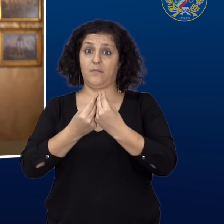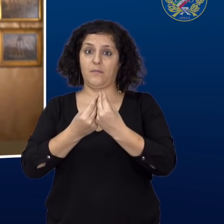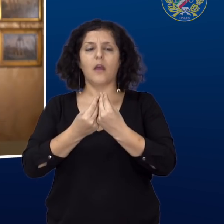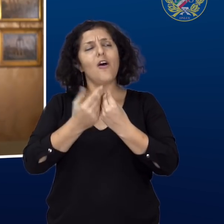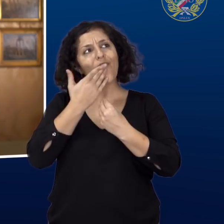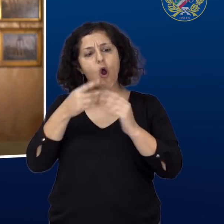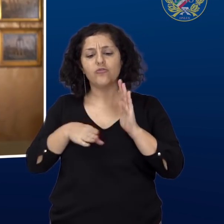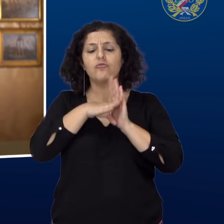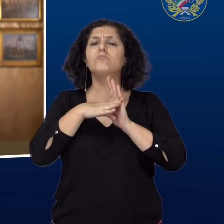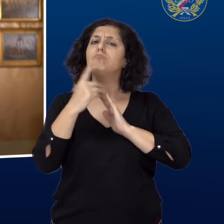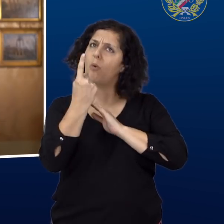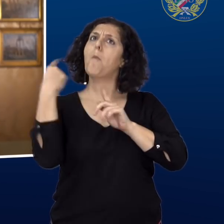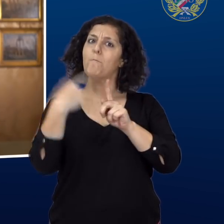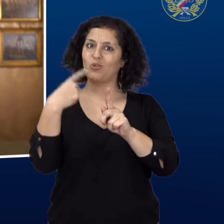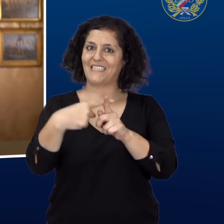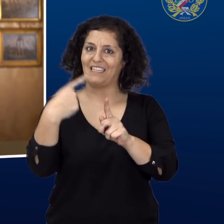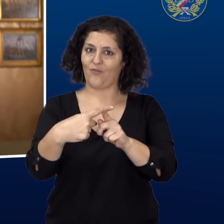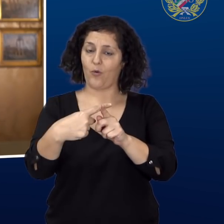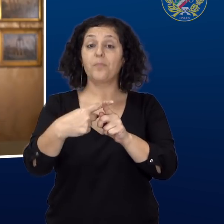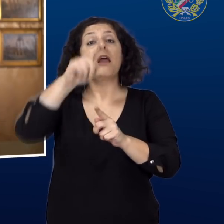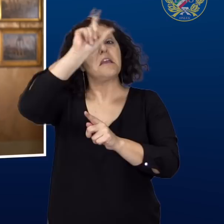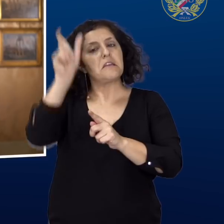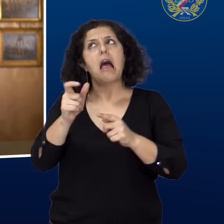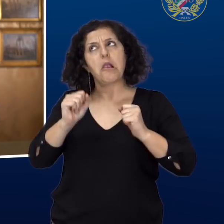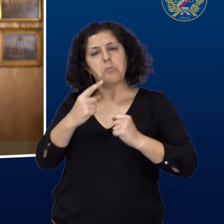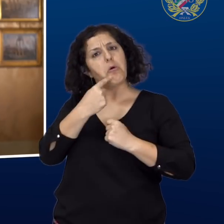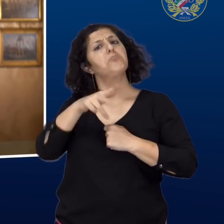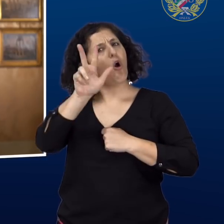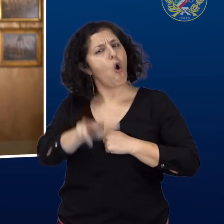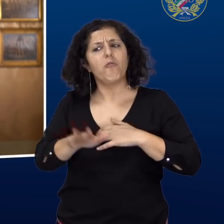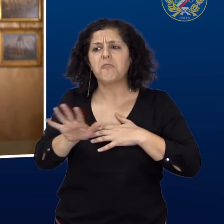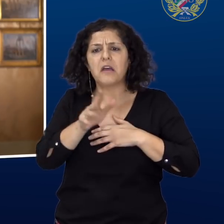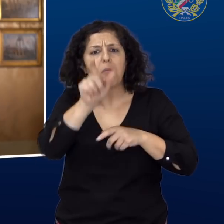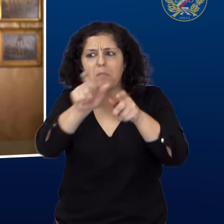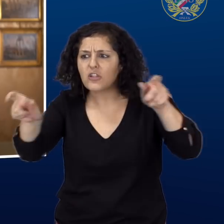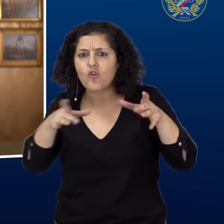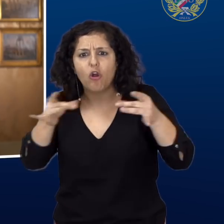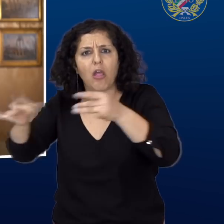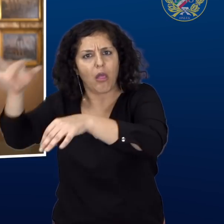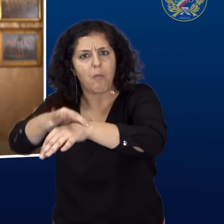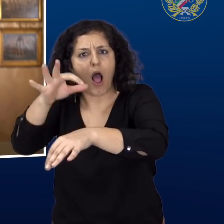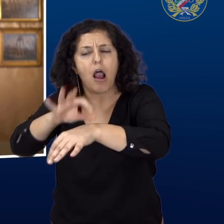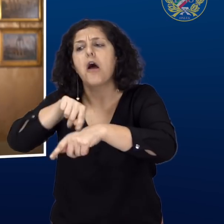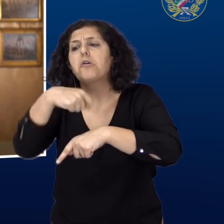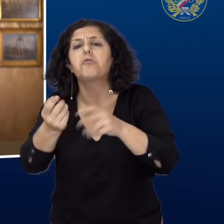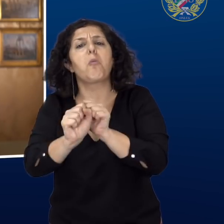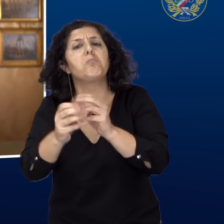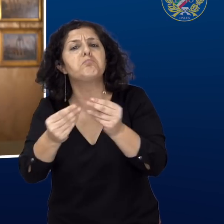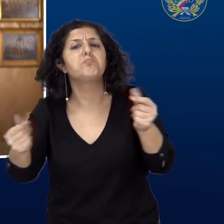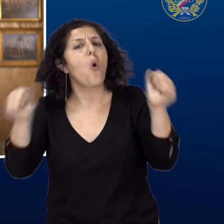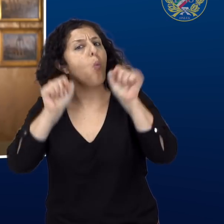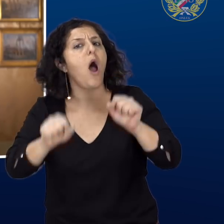positivo. In Italia possiamo confermare che la grandissima parte delle persone contagiate guariscono senza conseguenze.